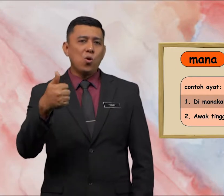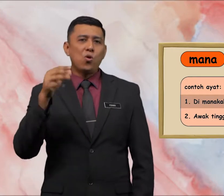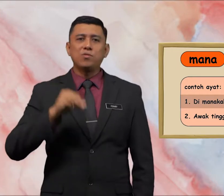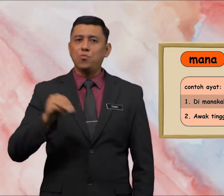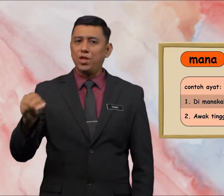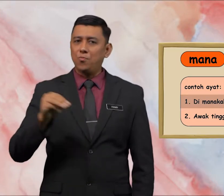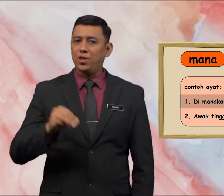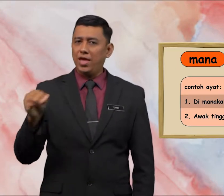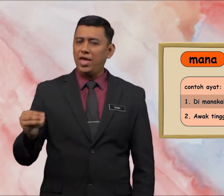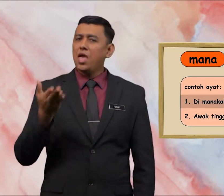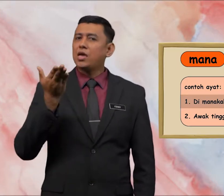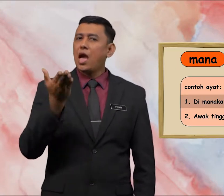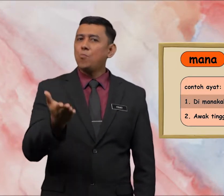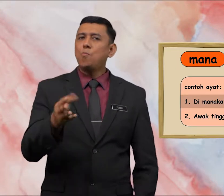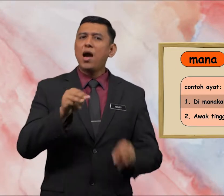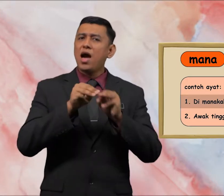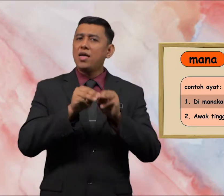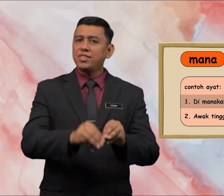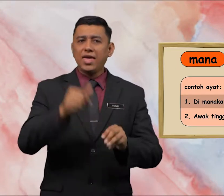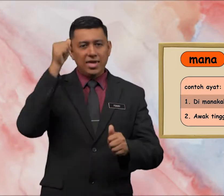Bagus, murid-murid. Kamu masih ingat.